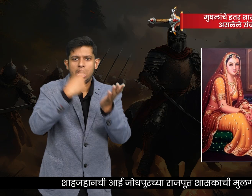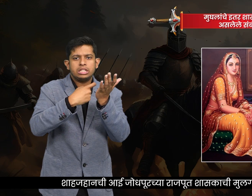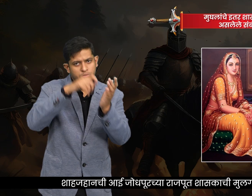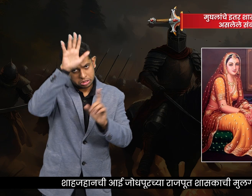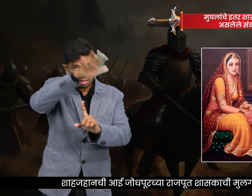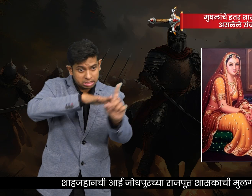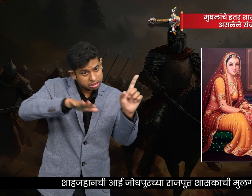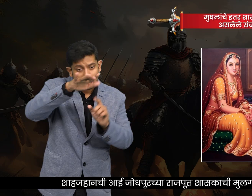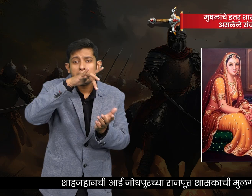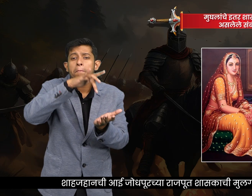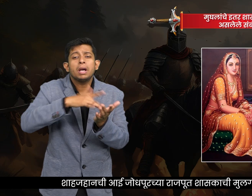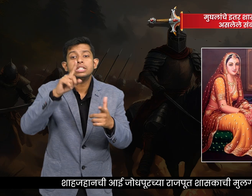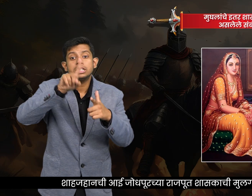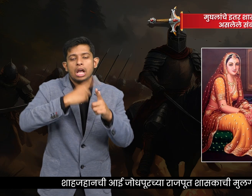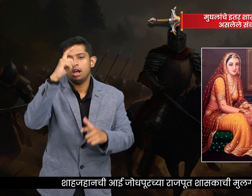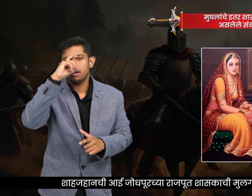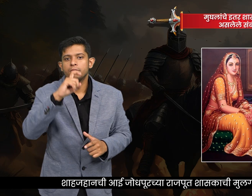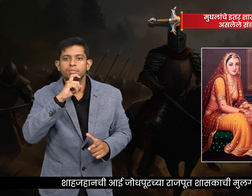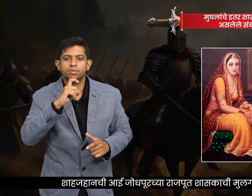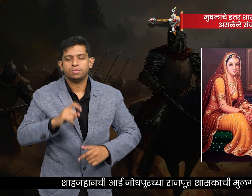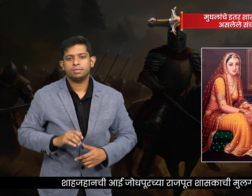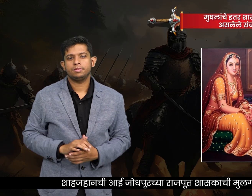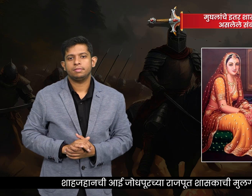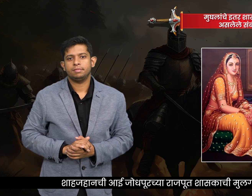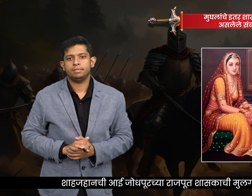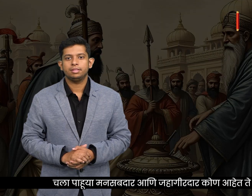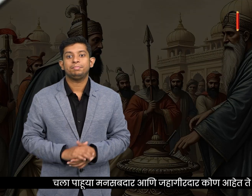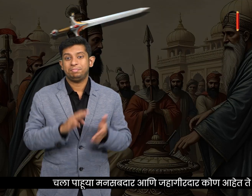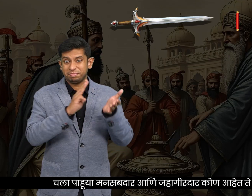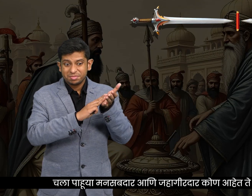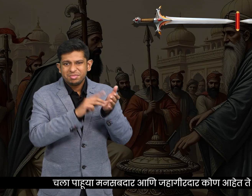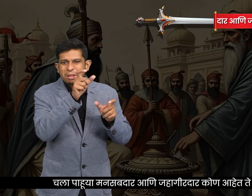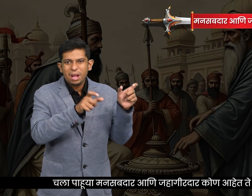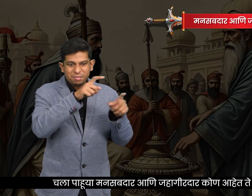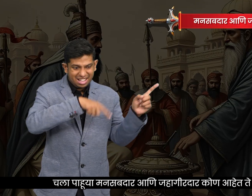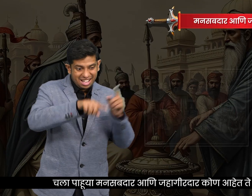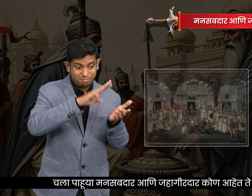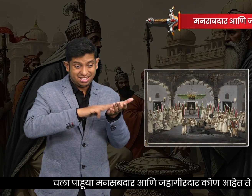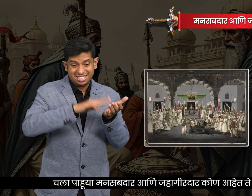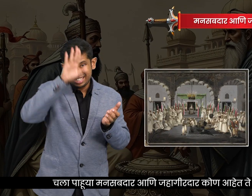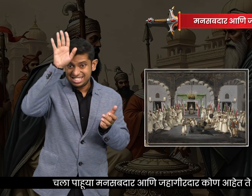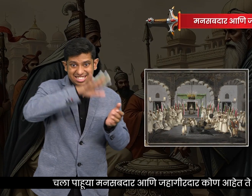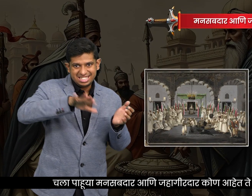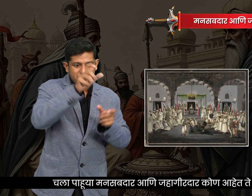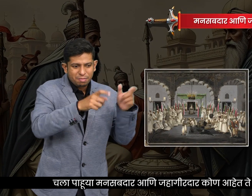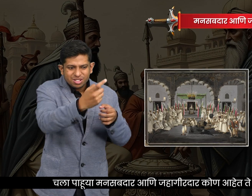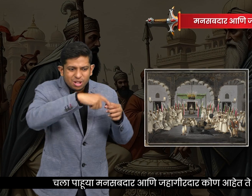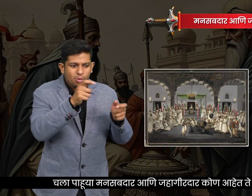मुलगी होती. चला पाहूया मनसबदार